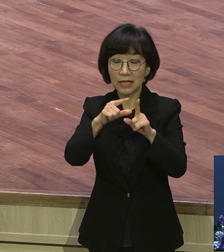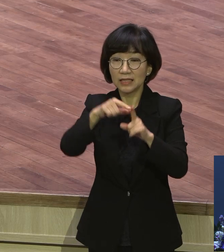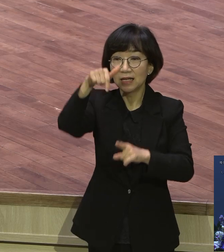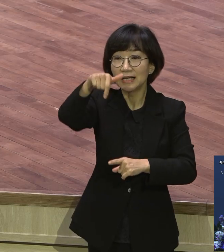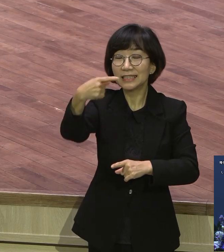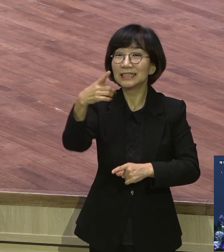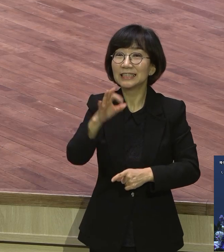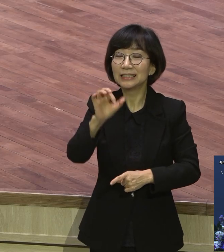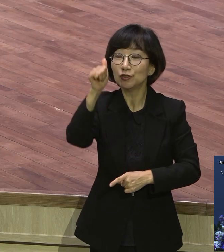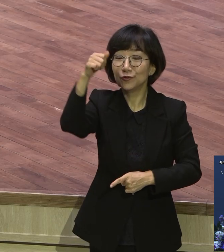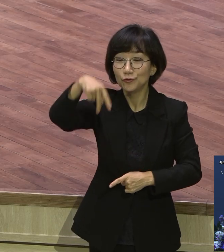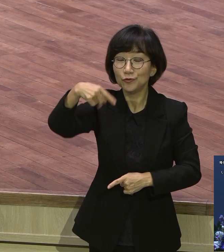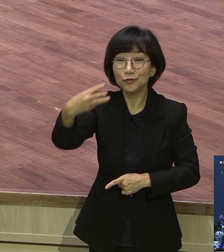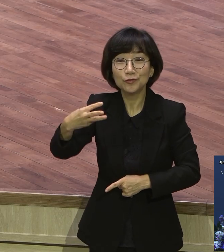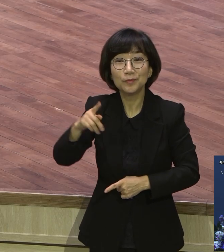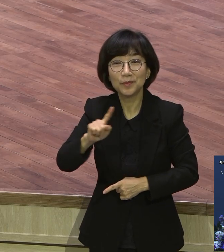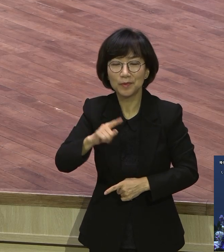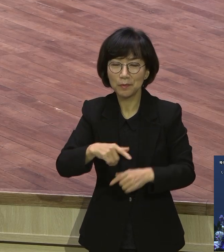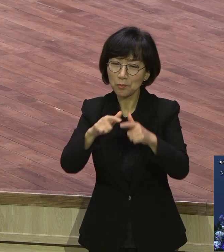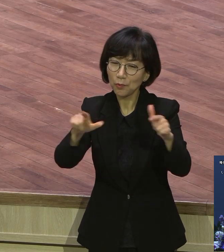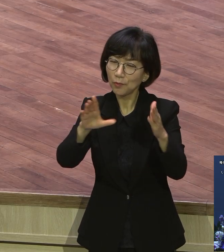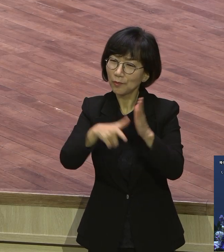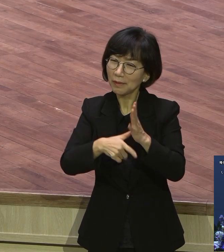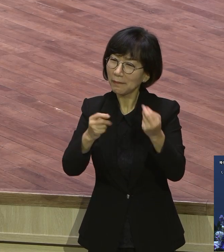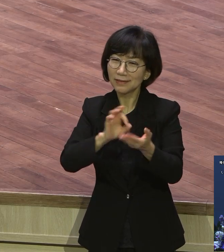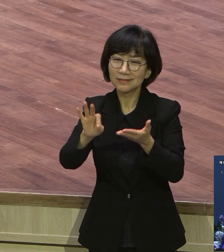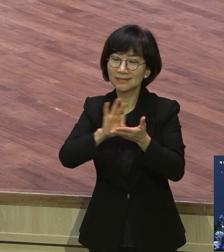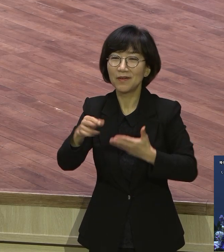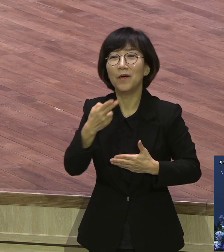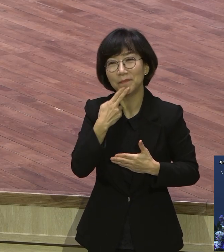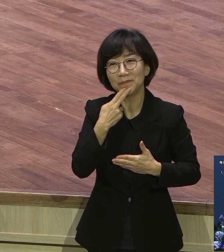일상생활 속에서 잘 사용하지 않는 말이죠